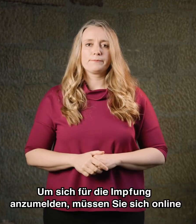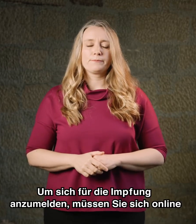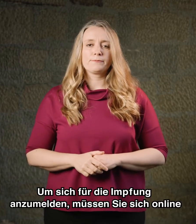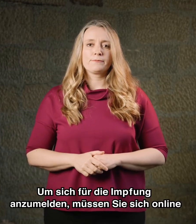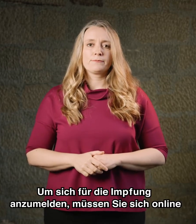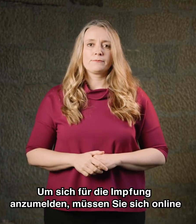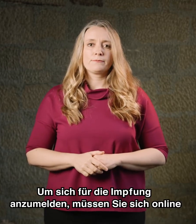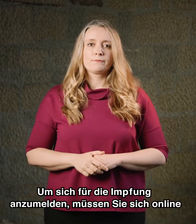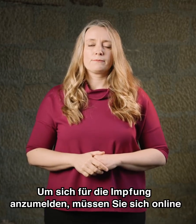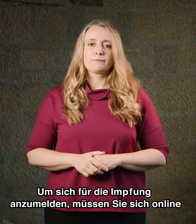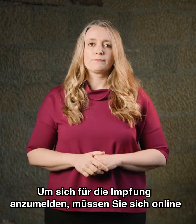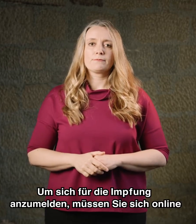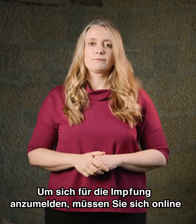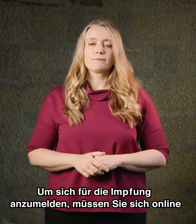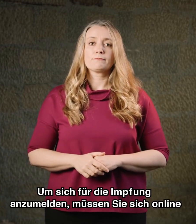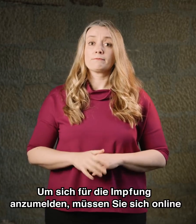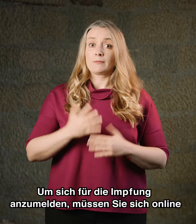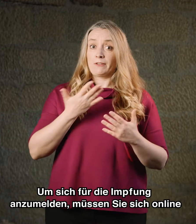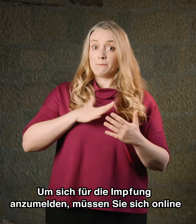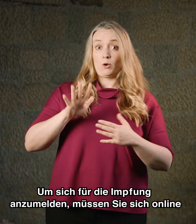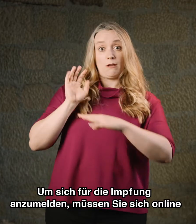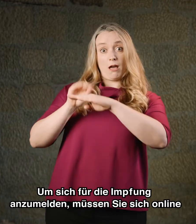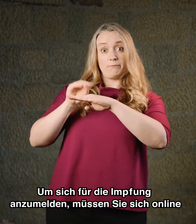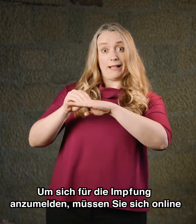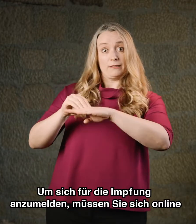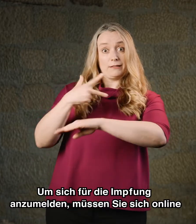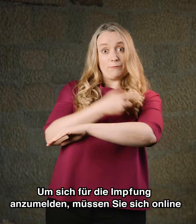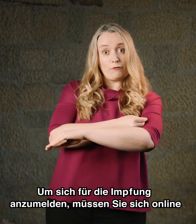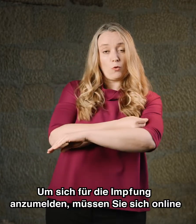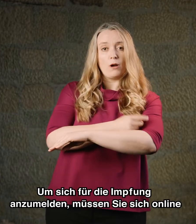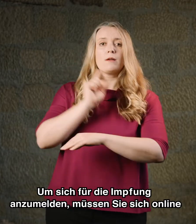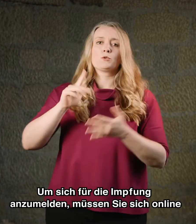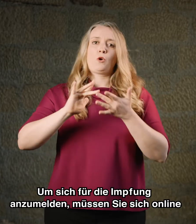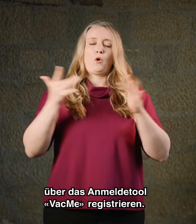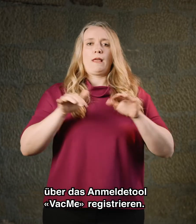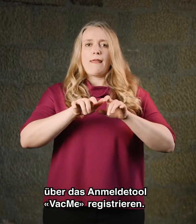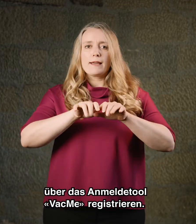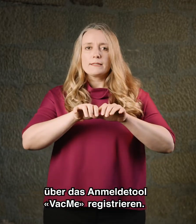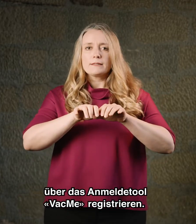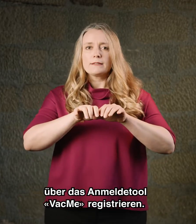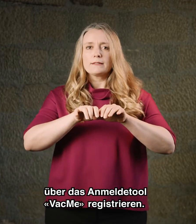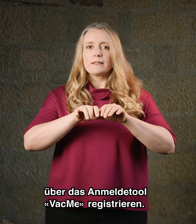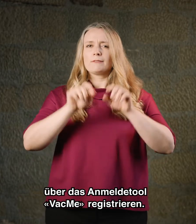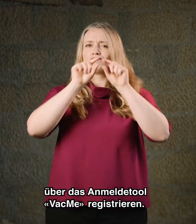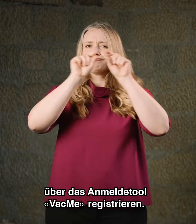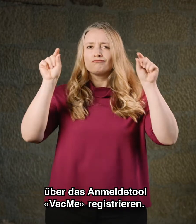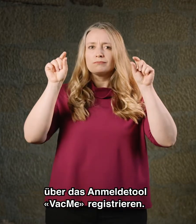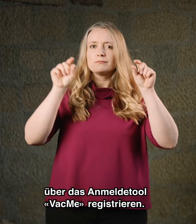Um sich für die Impfung anzumelden, müssen Sie sich online über das Anmelde-Tool VACME registrieren.